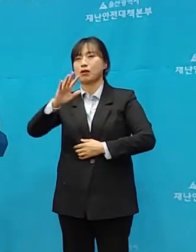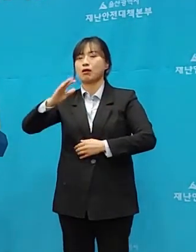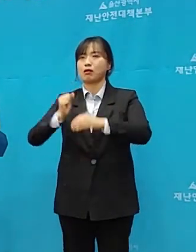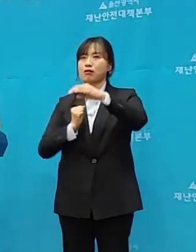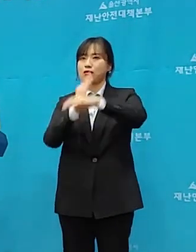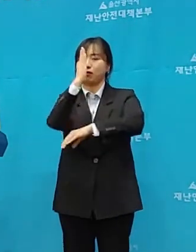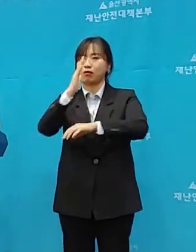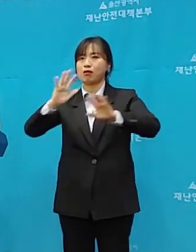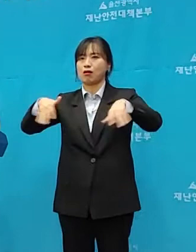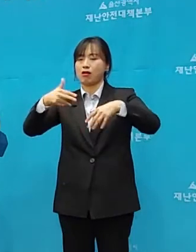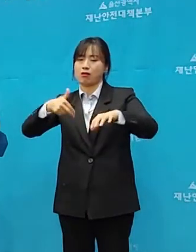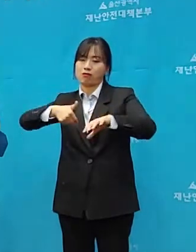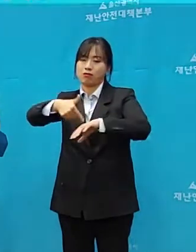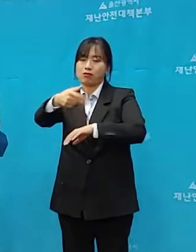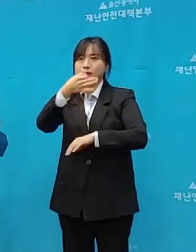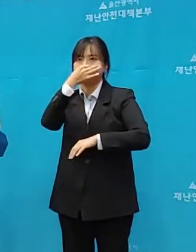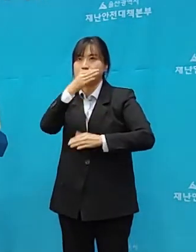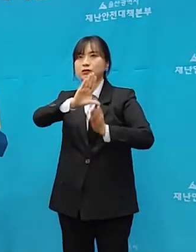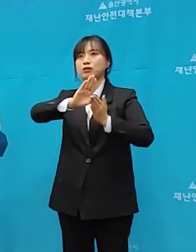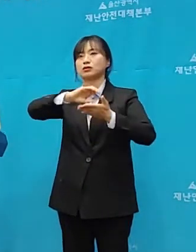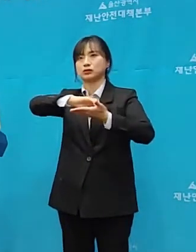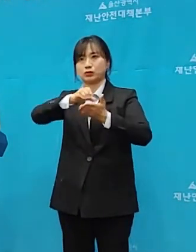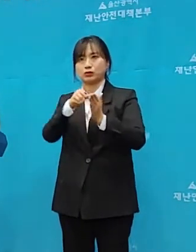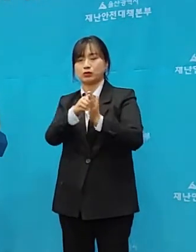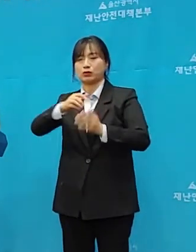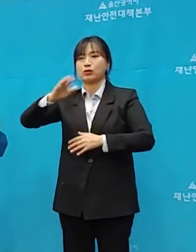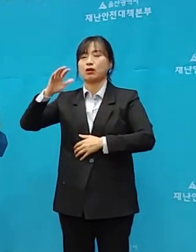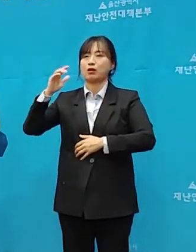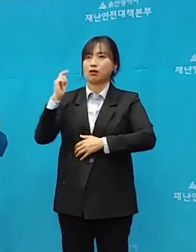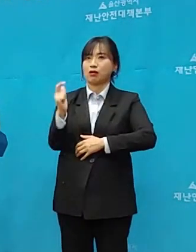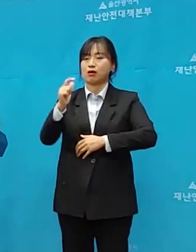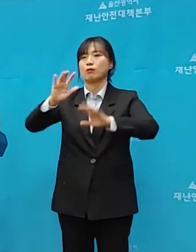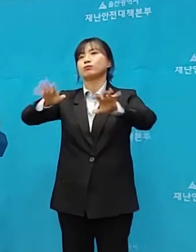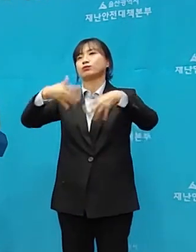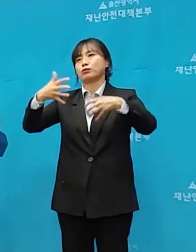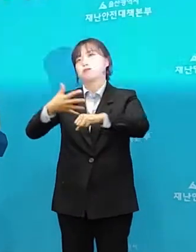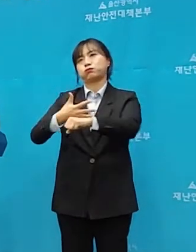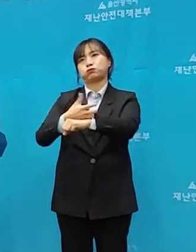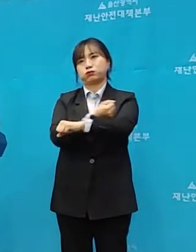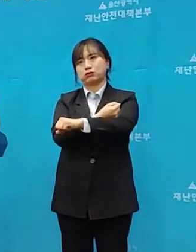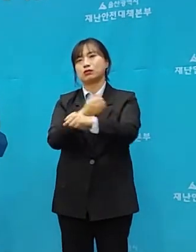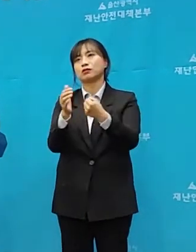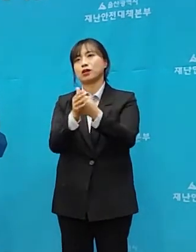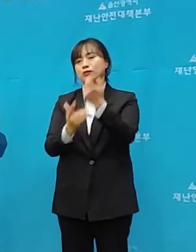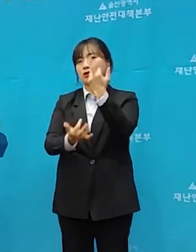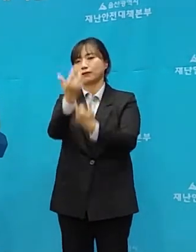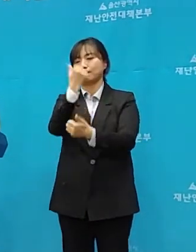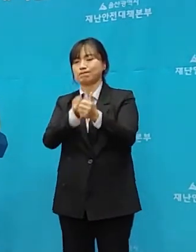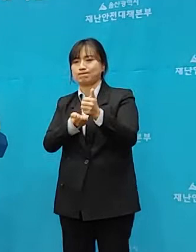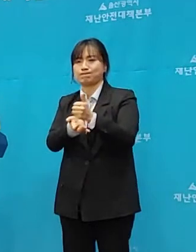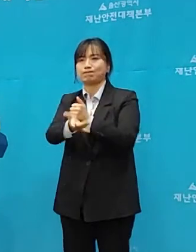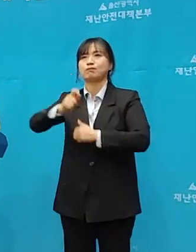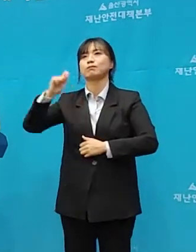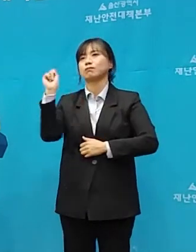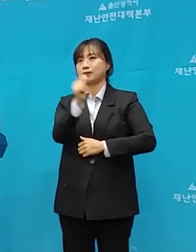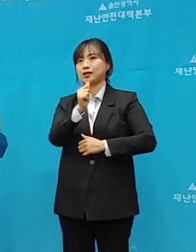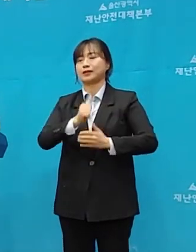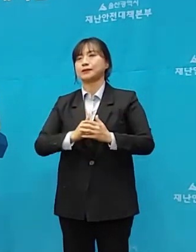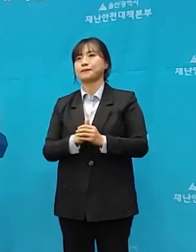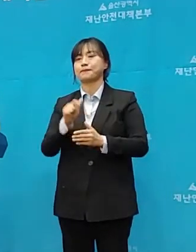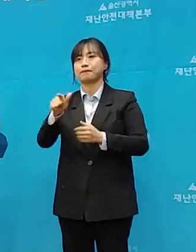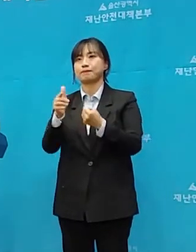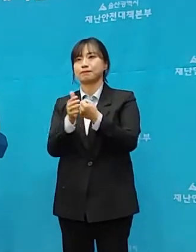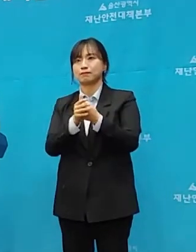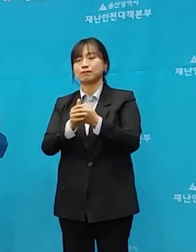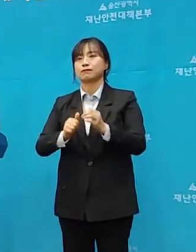이상 걷기 힘든 정도의 강한 북서풍과 함께 불이 빠르게 번졌습니다. 이에